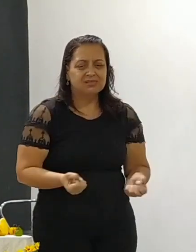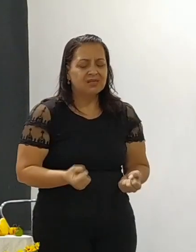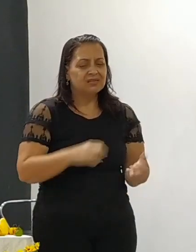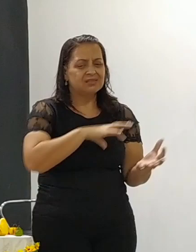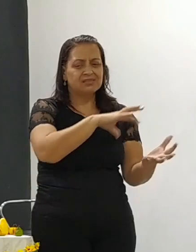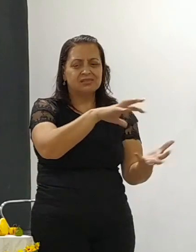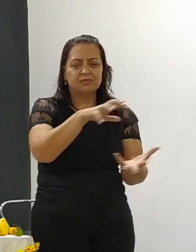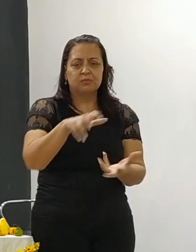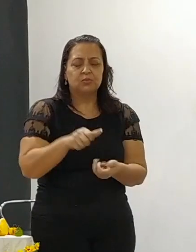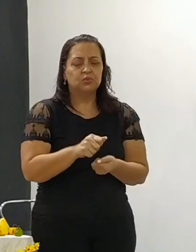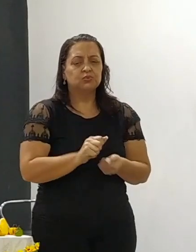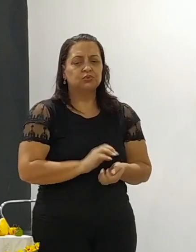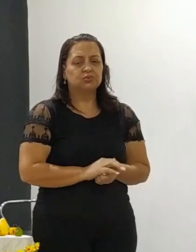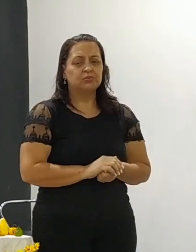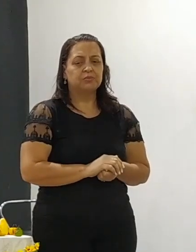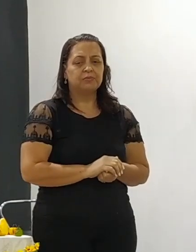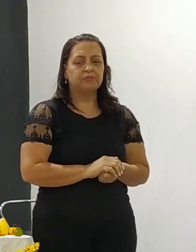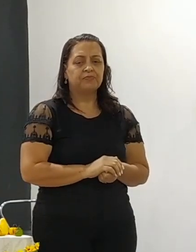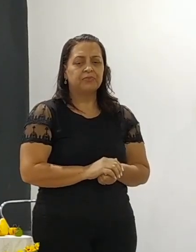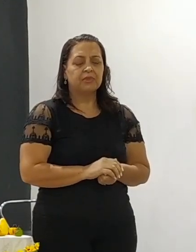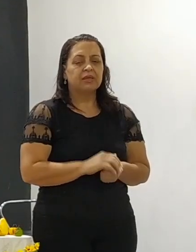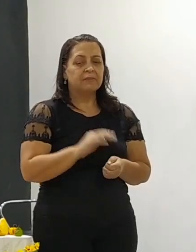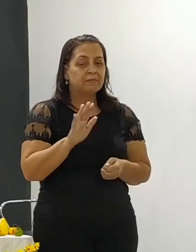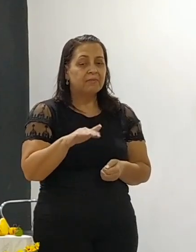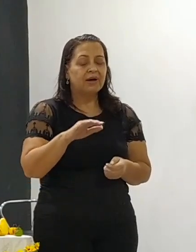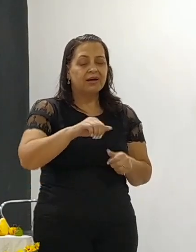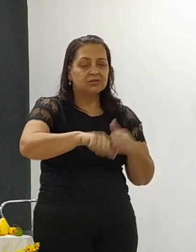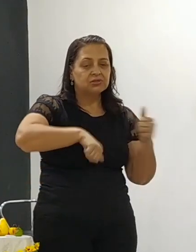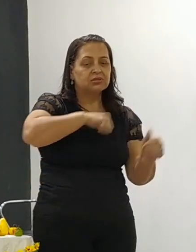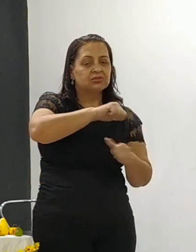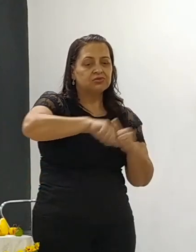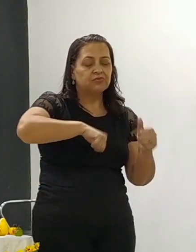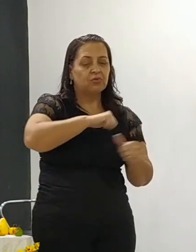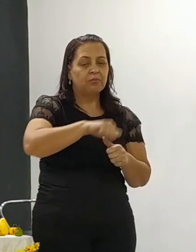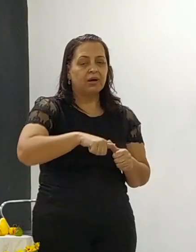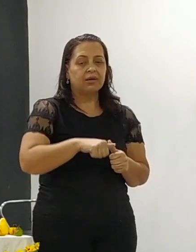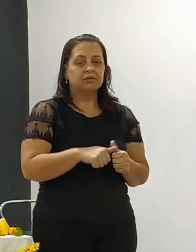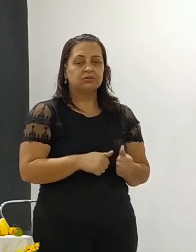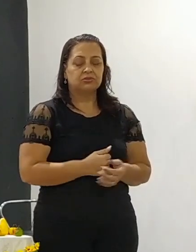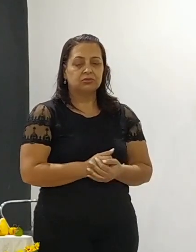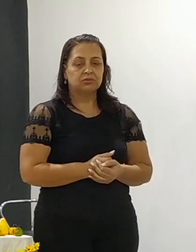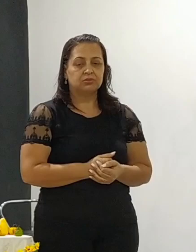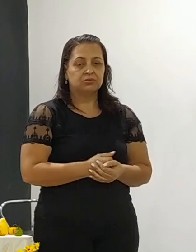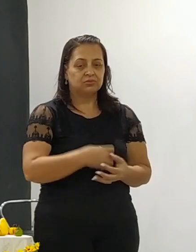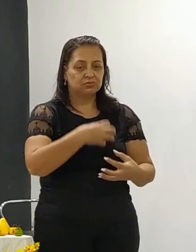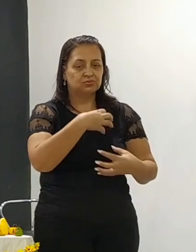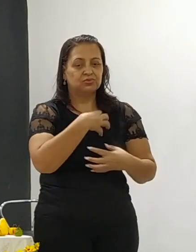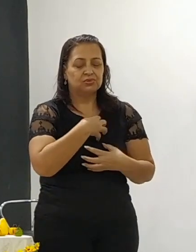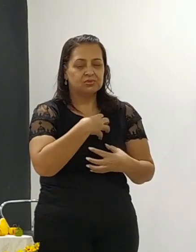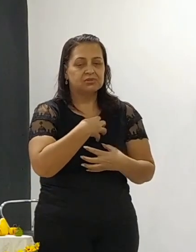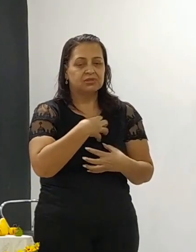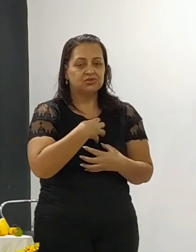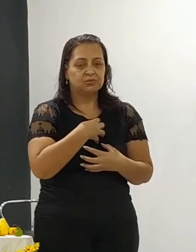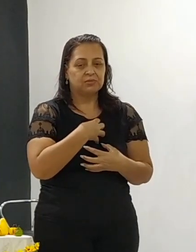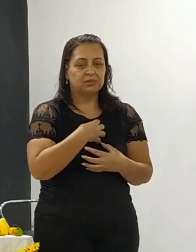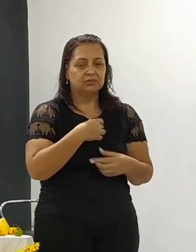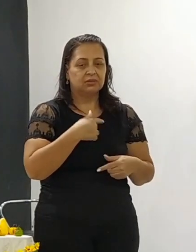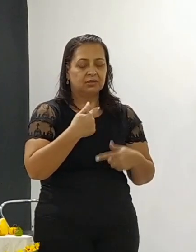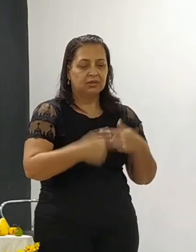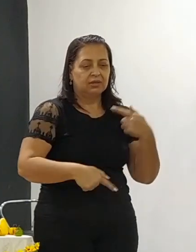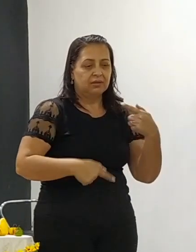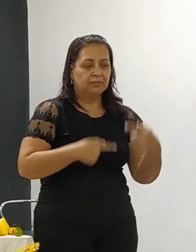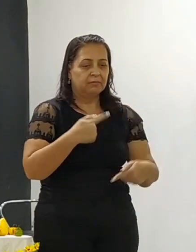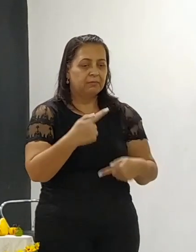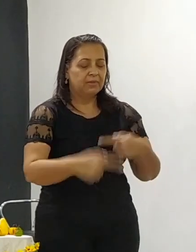mas transformai-vos pela renovação do vosso entendimento. É aqui, ó. A batalha